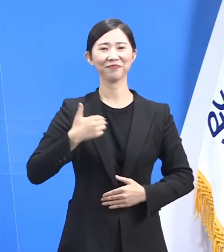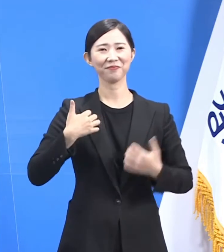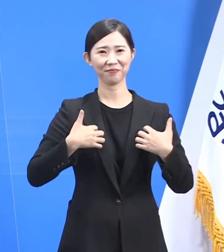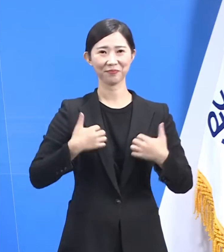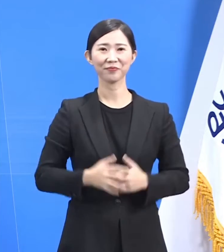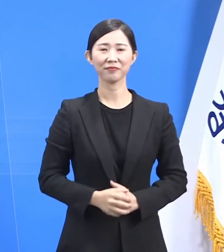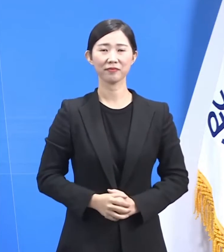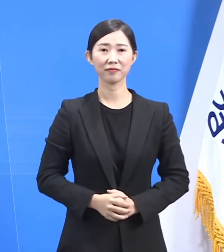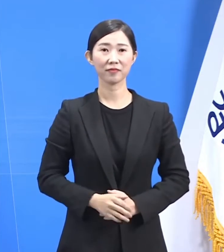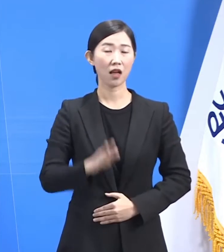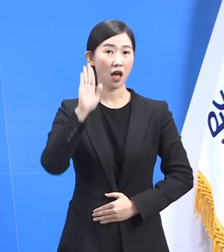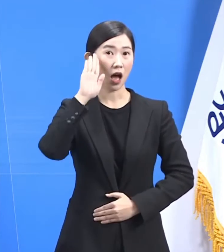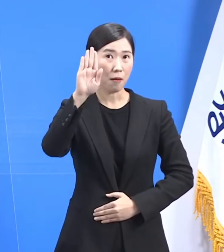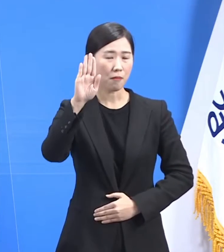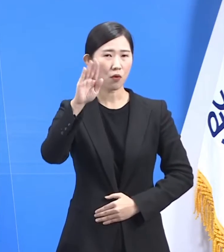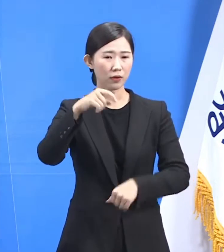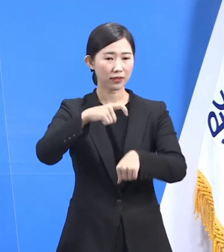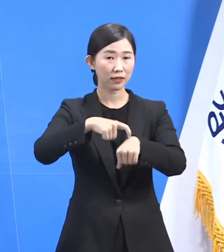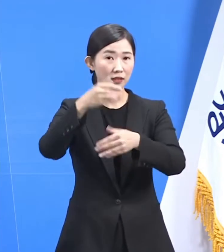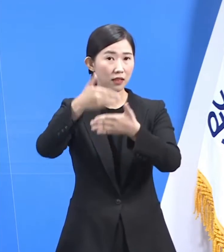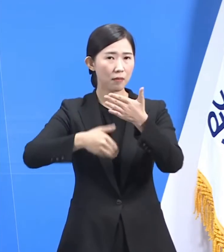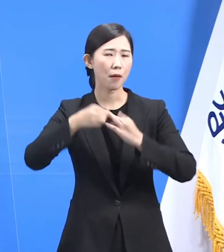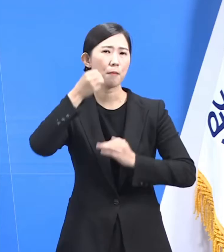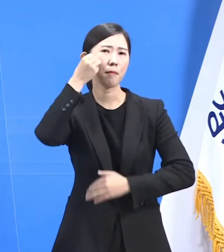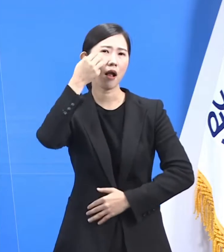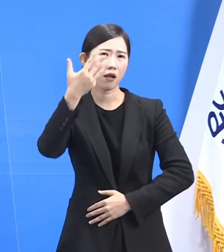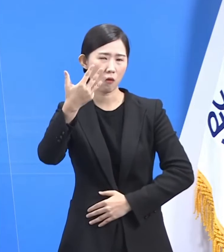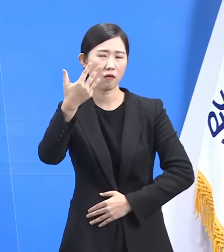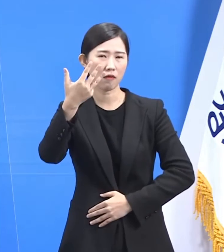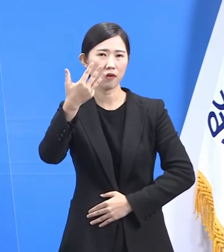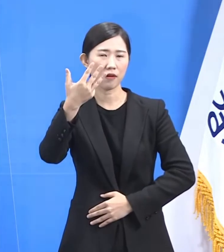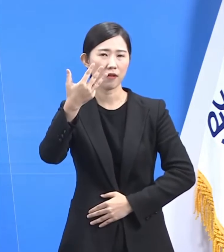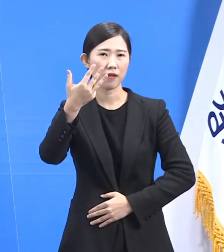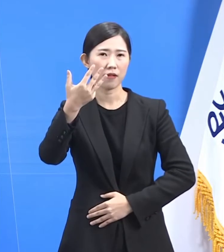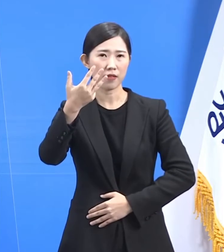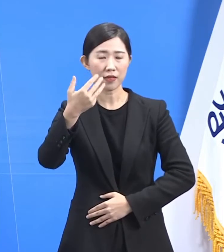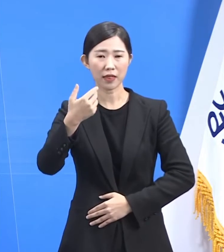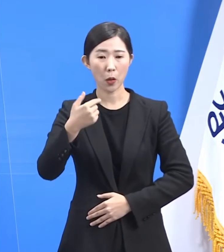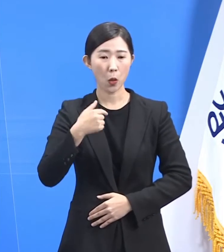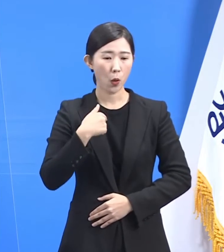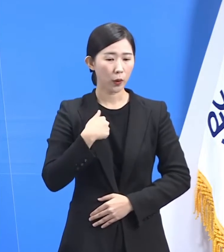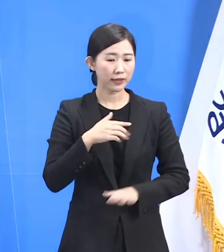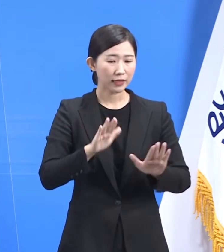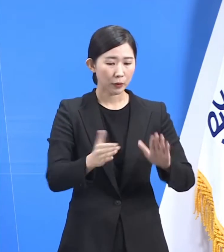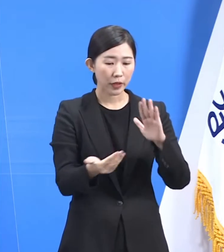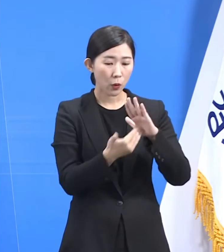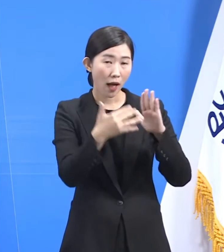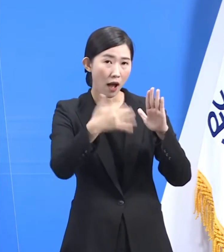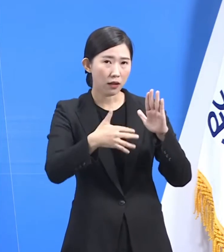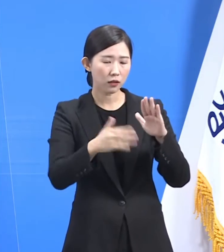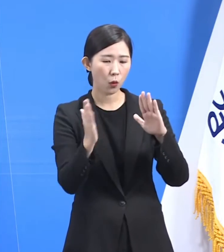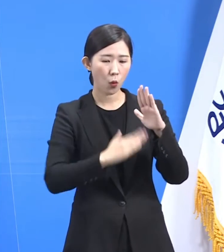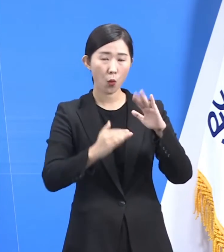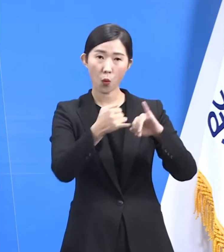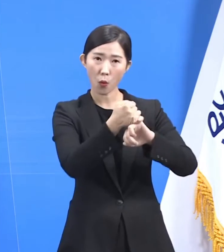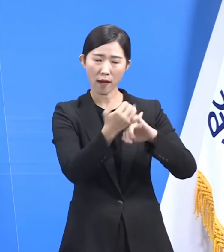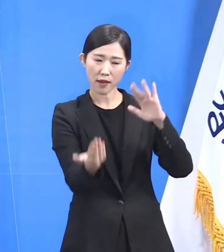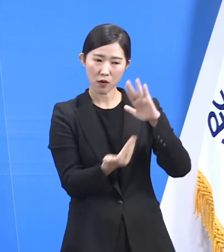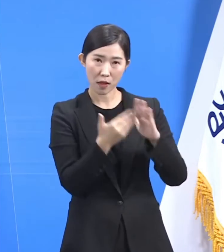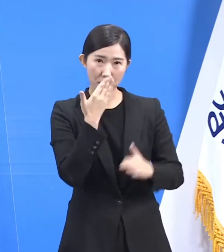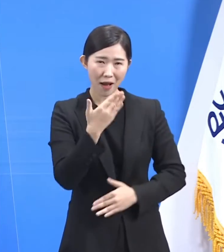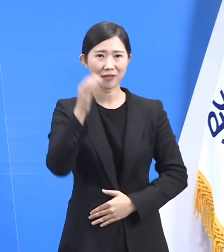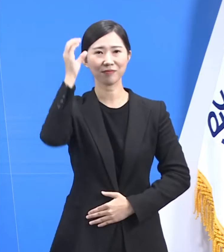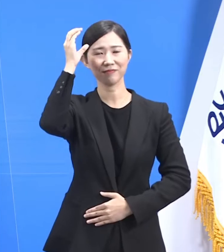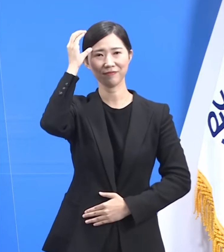앞으로 8개월 정도 남은 기간에 마지막 남은 공약들도 다 이행될 수 있기를 기대합니다.